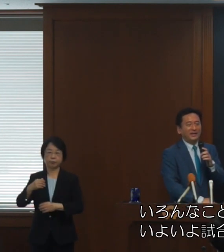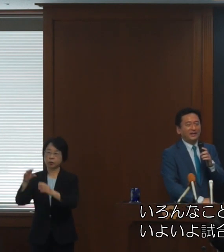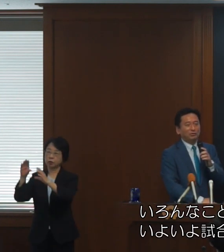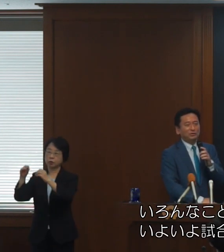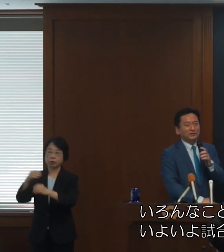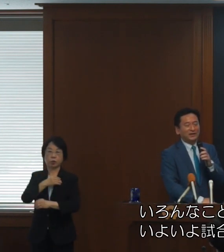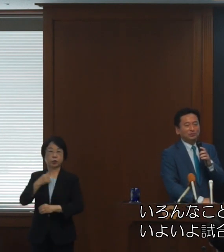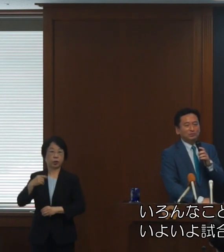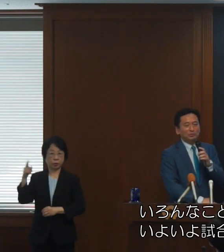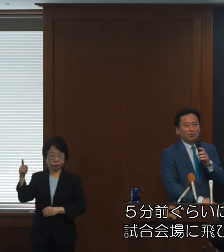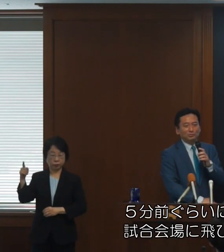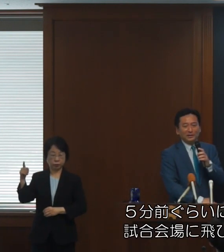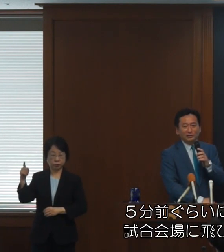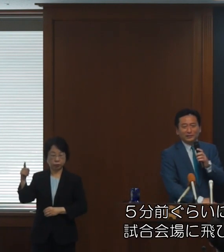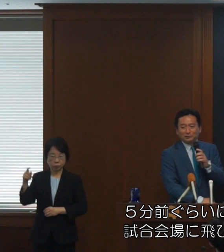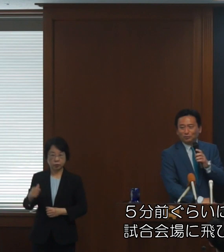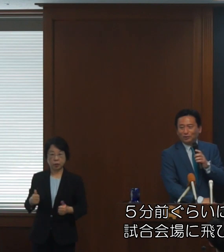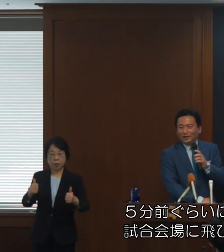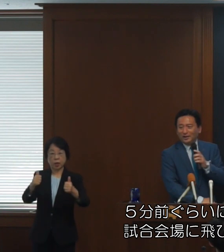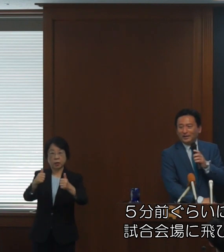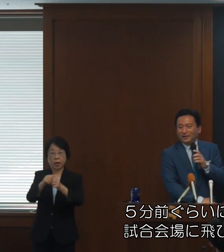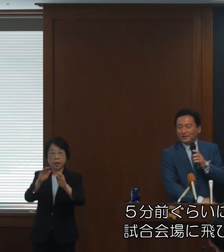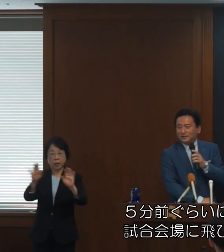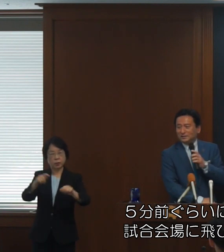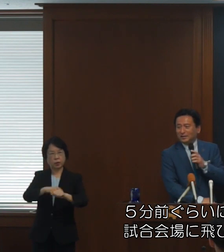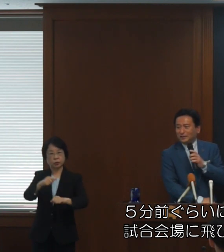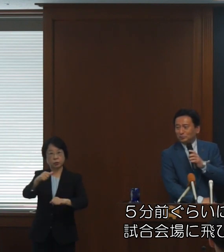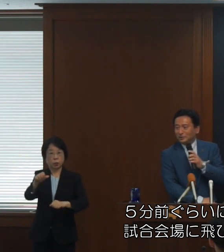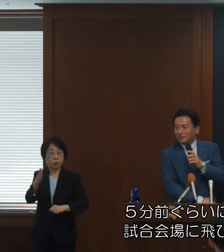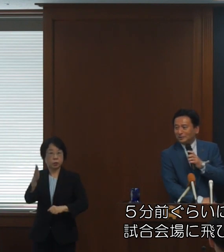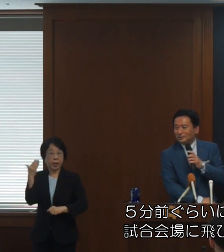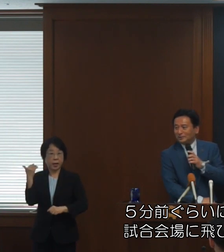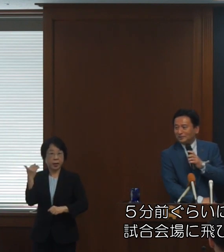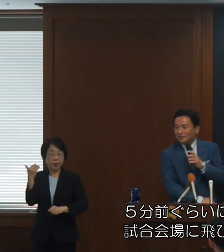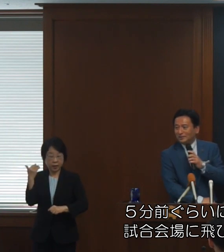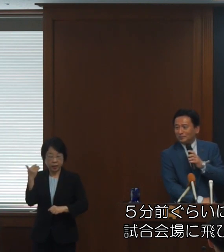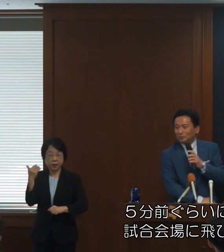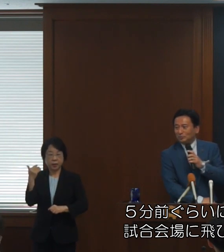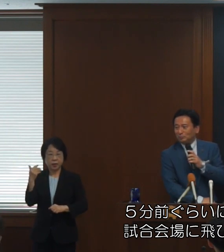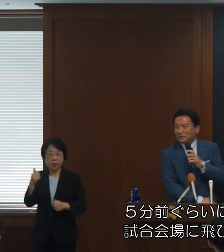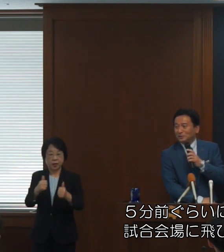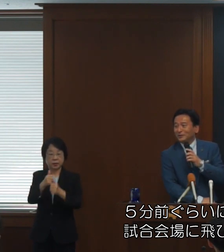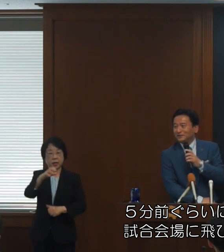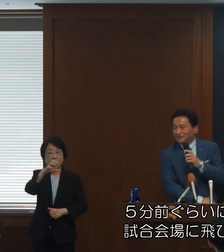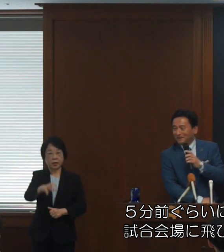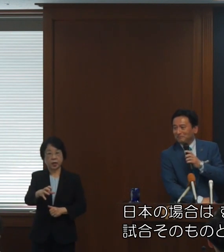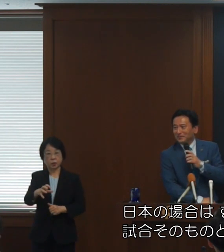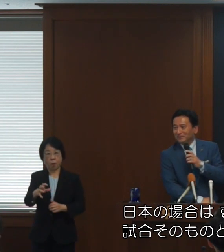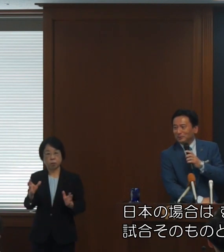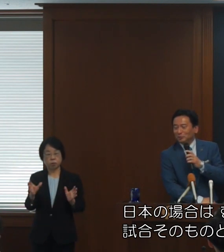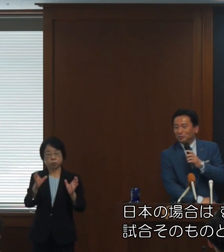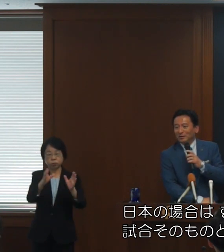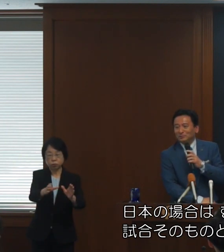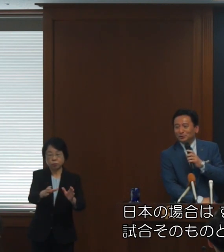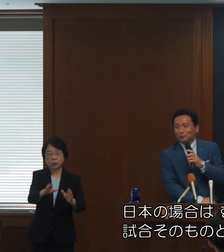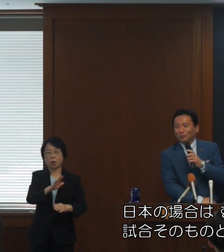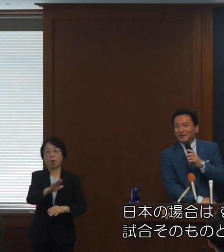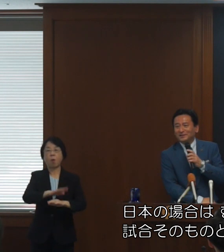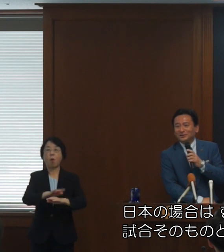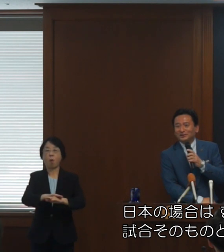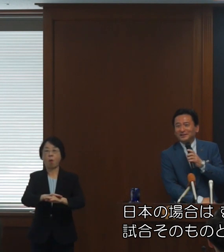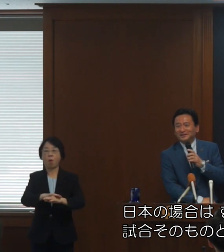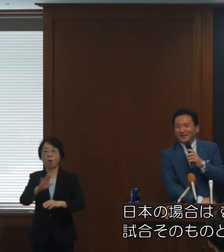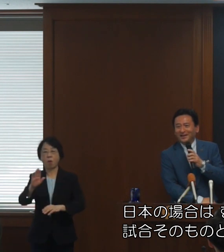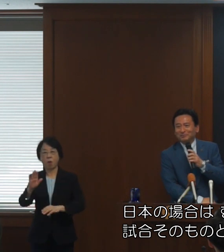楽しんでいよいよ試合というと5分前くらいになると試合会場に飛び出していくわけですね日本の場合